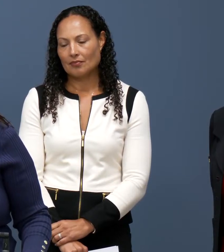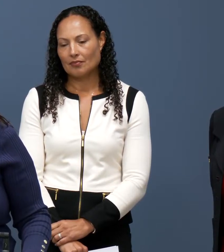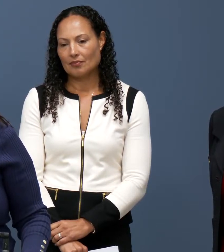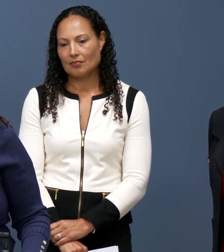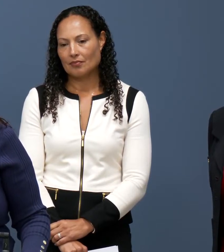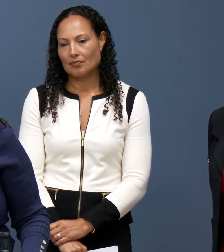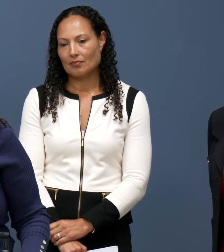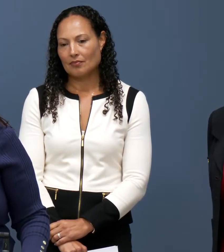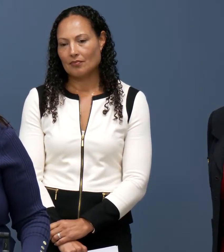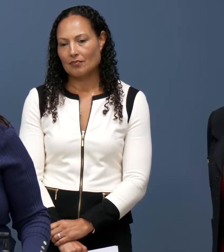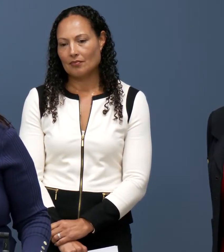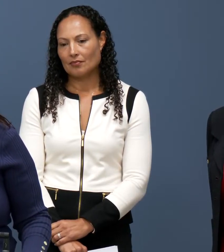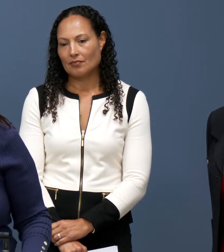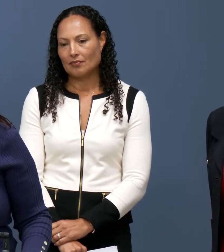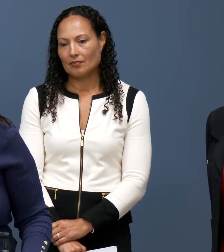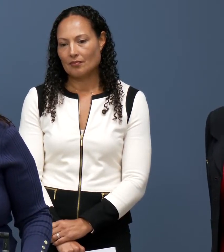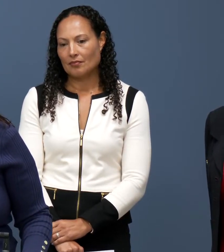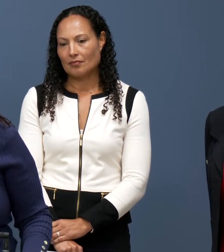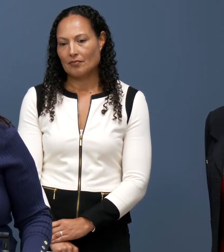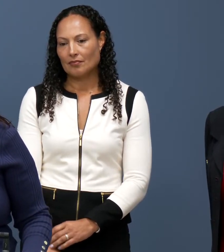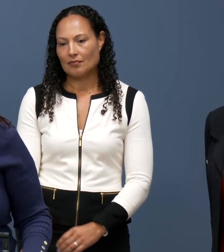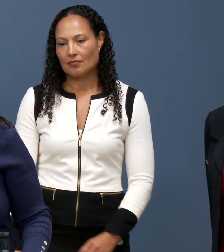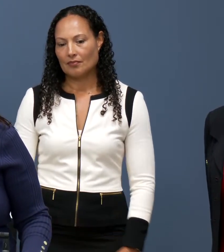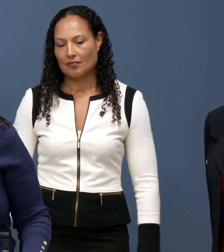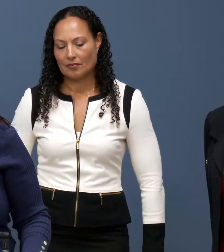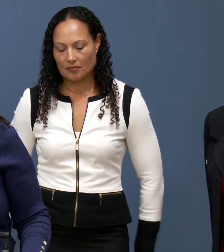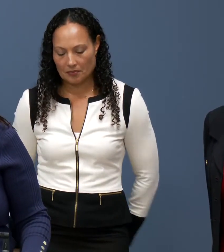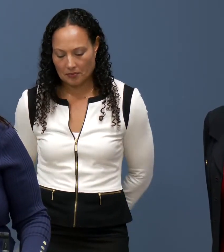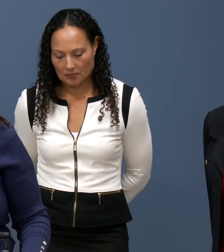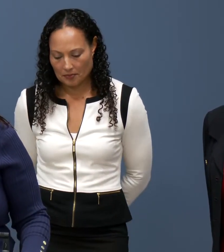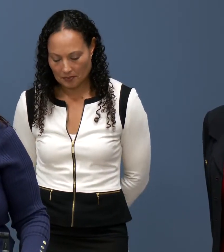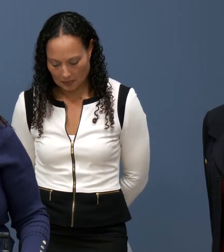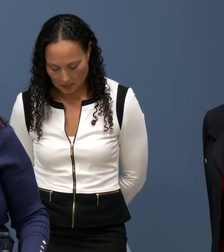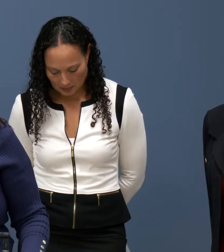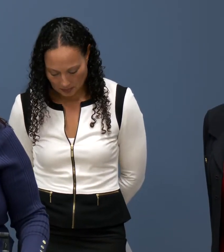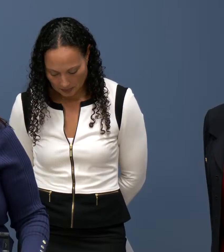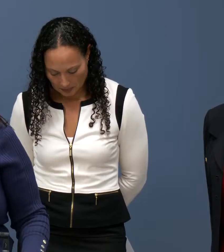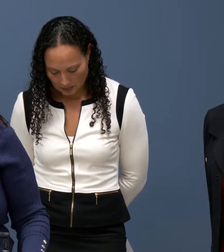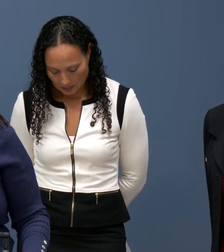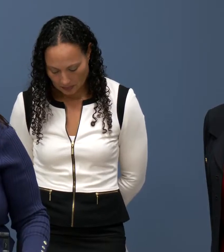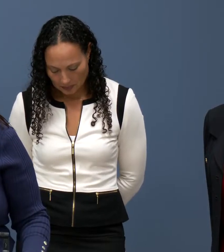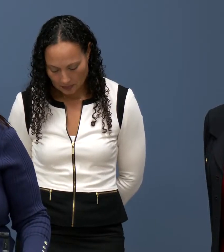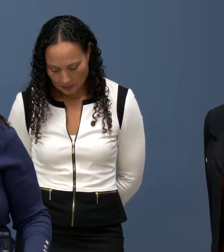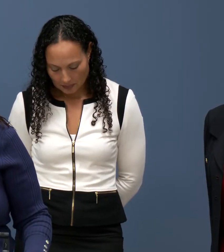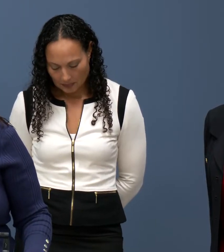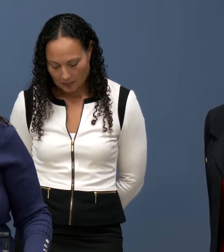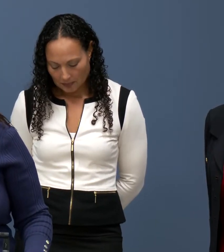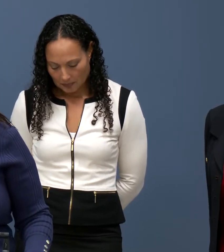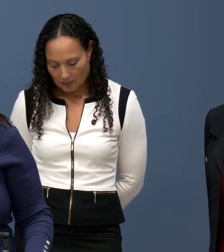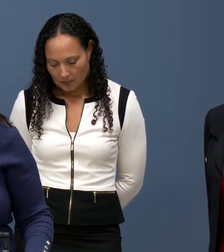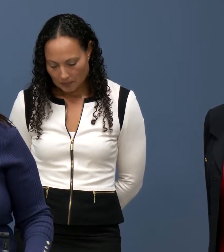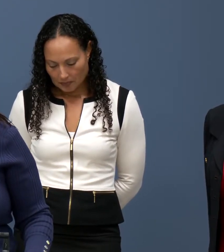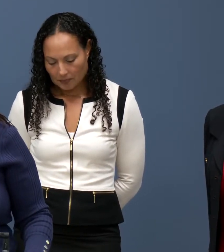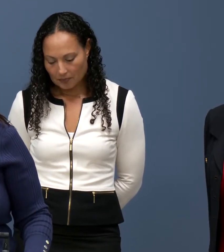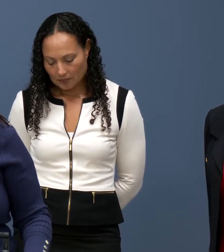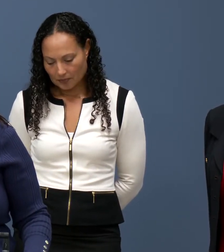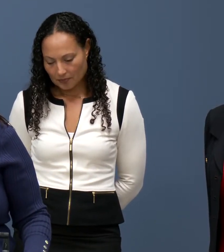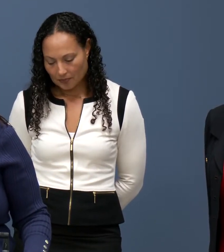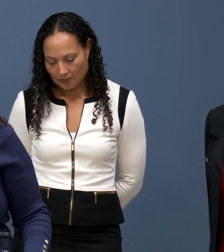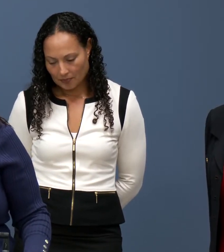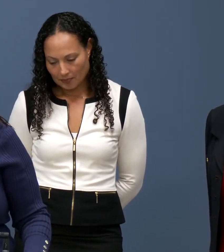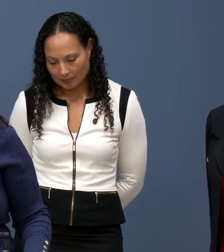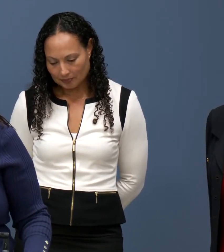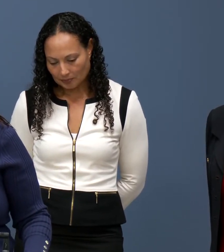humanitaria. La ciudad estableció los siguientes objetivos específicos como parte de la proclamación: aumentar la